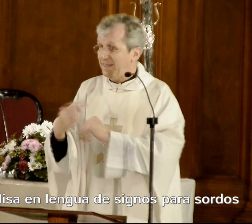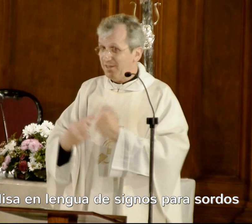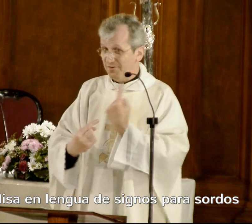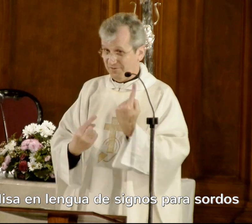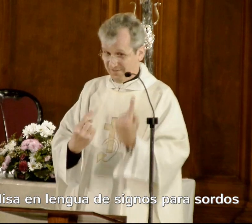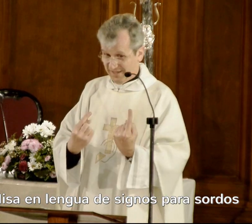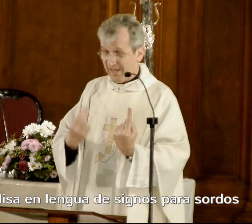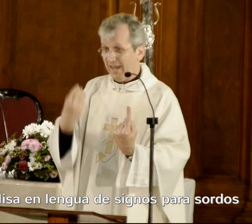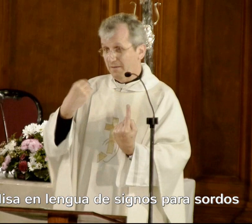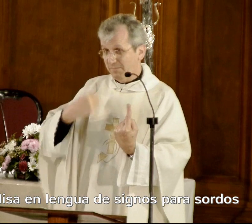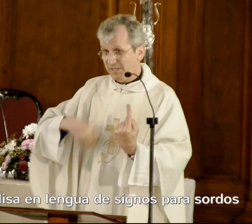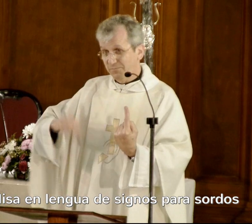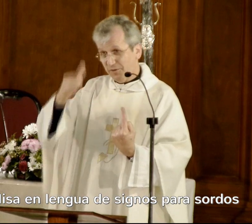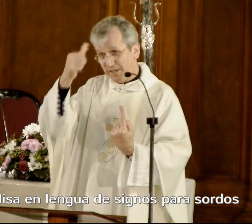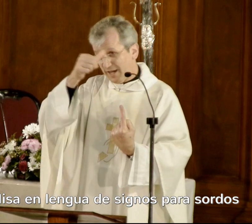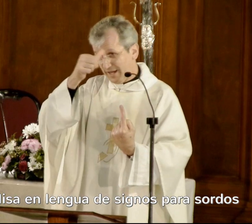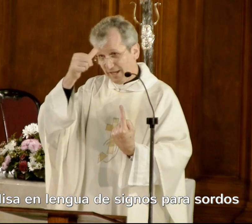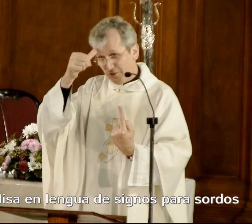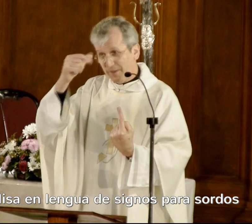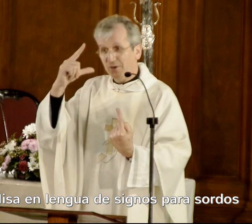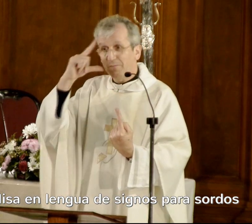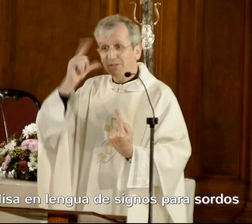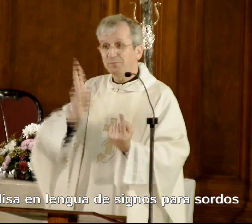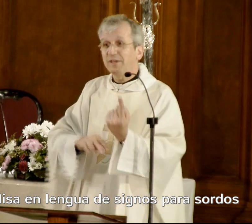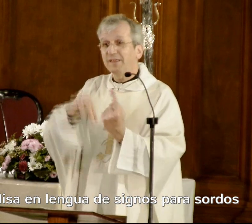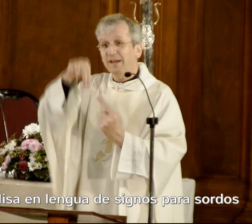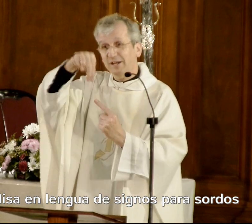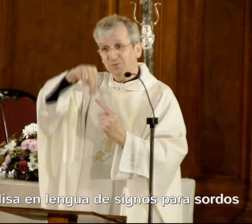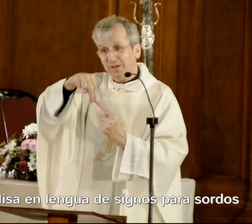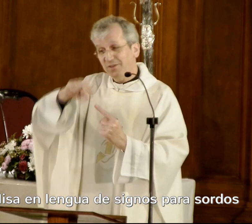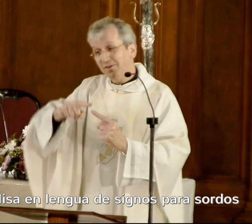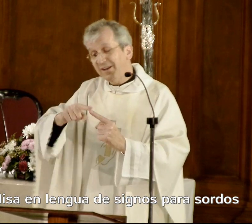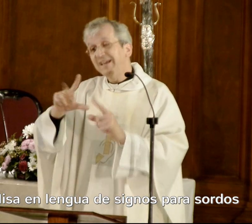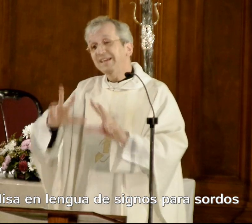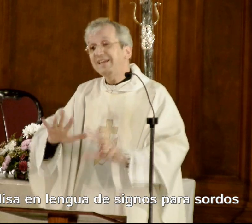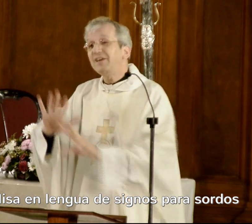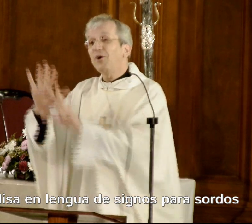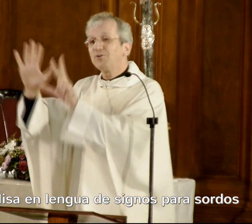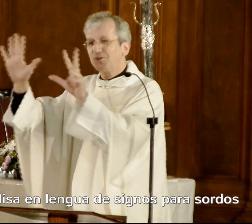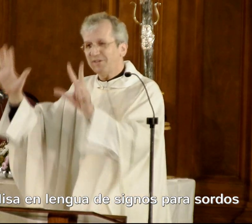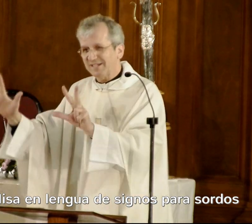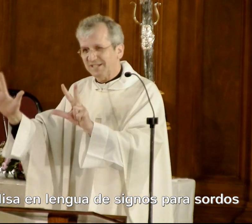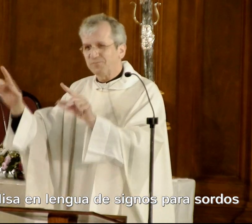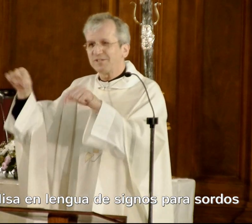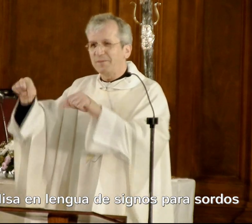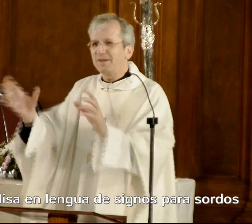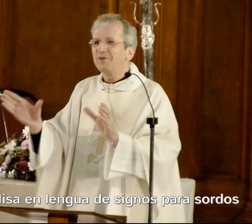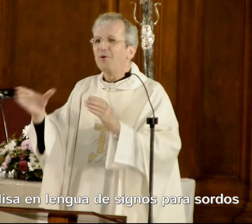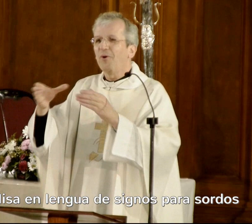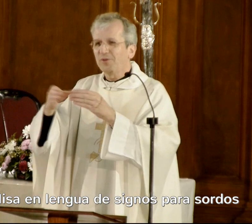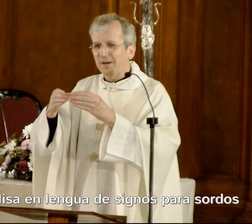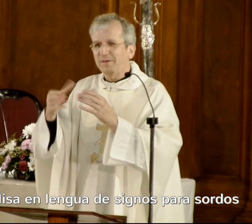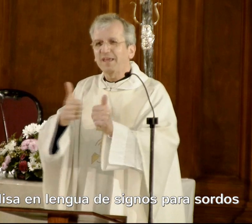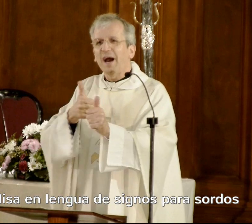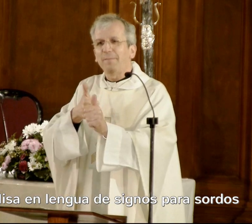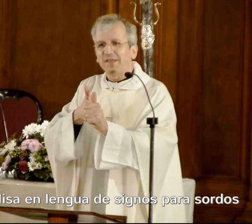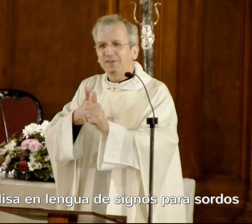apareció el mismo día, el domingo, el mismo día de la resurrección, y 8 días después también otra vez apareció con